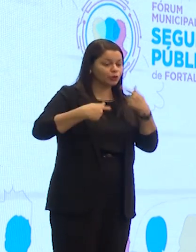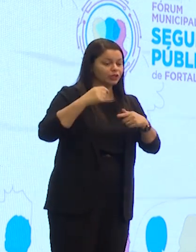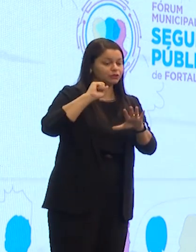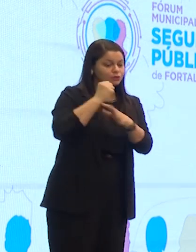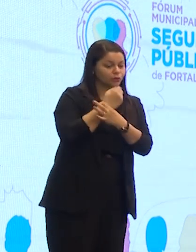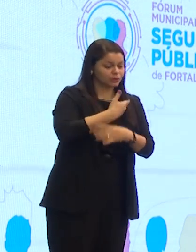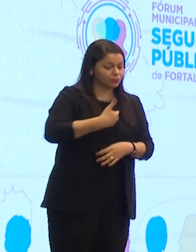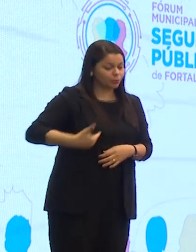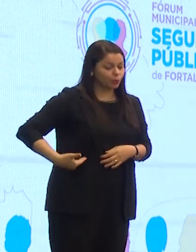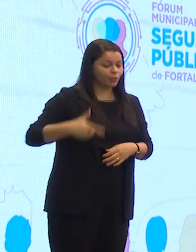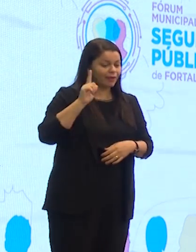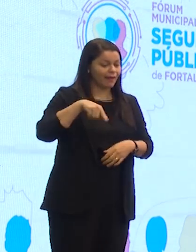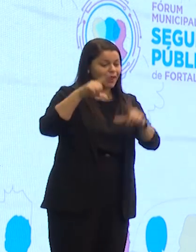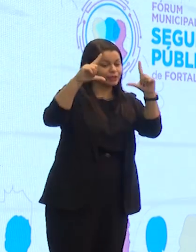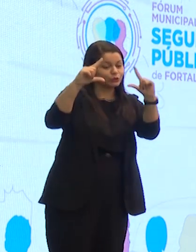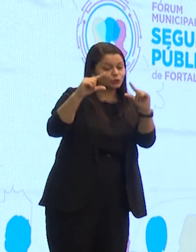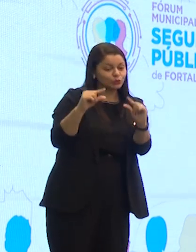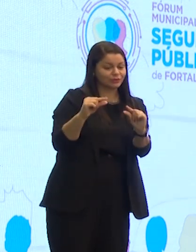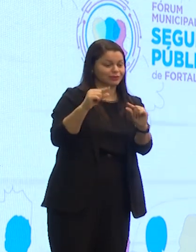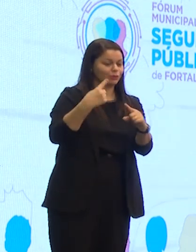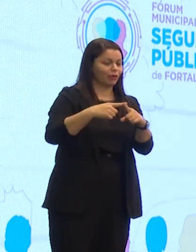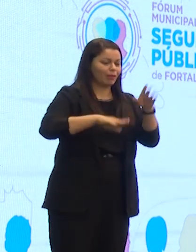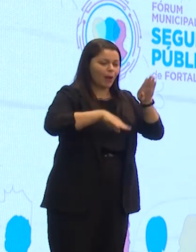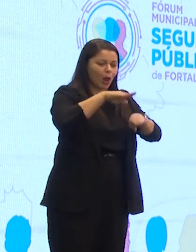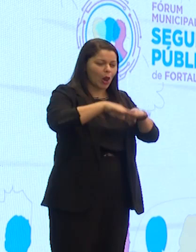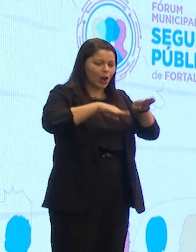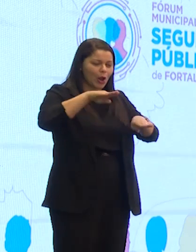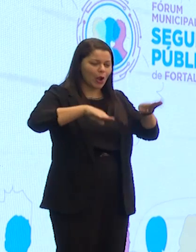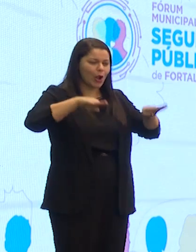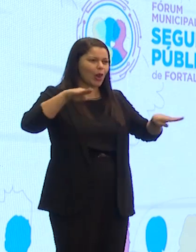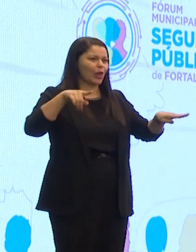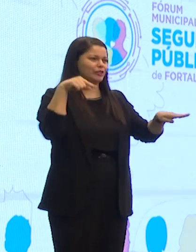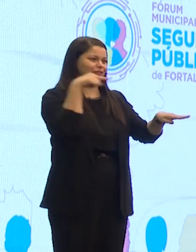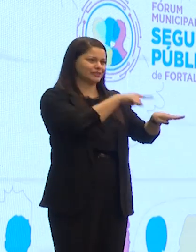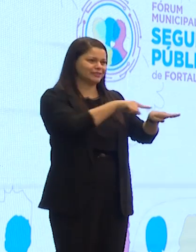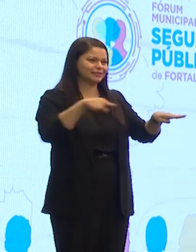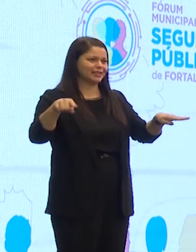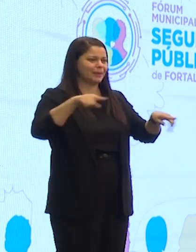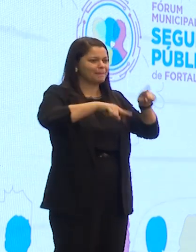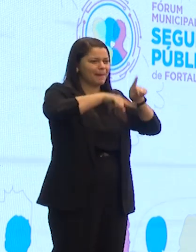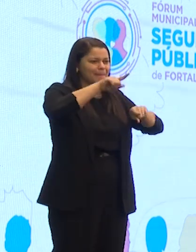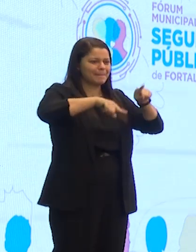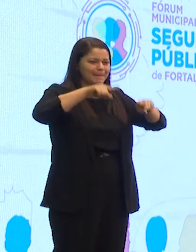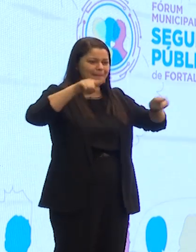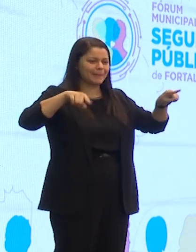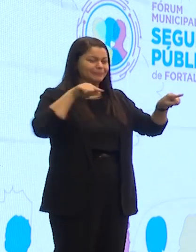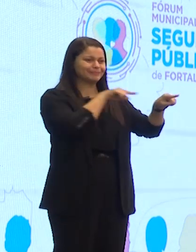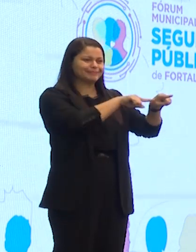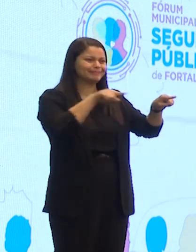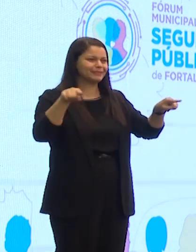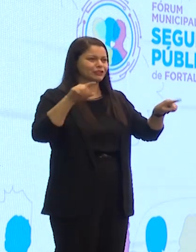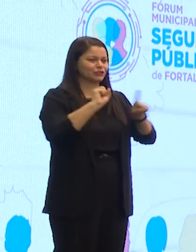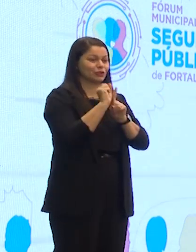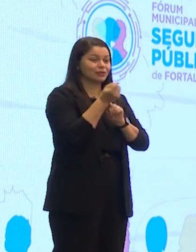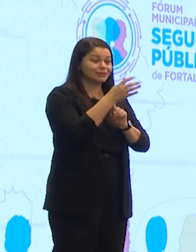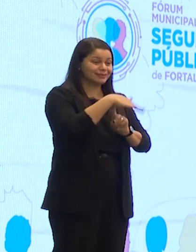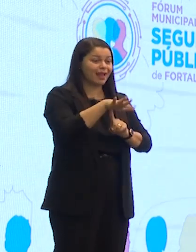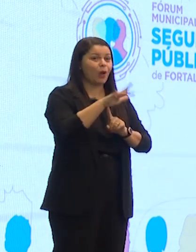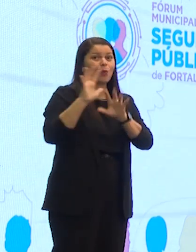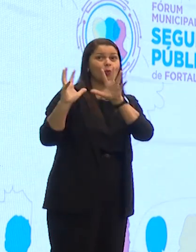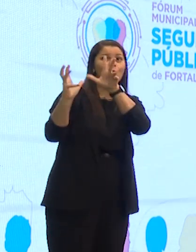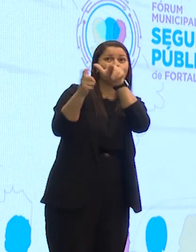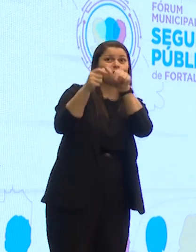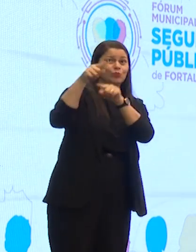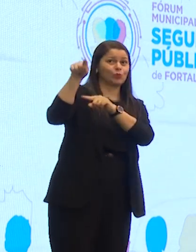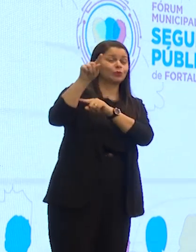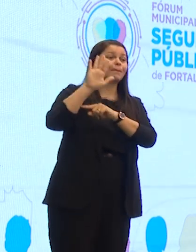inclusão das pessoas. Isso é indiscutível. A experiência do mundo mostra isso. Mas a repressão também